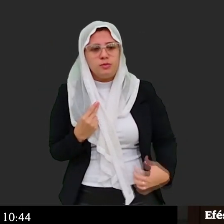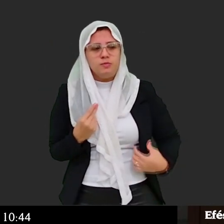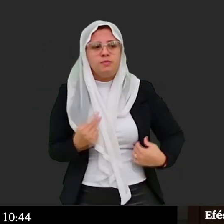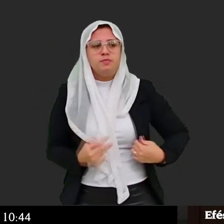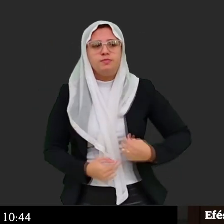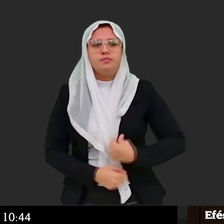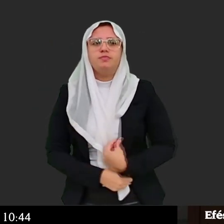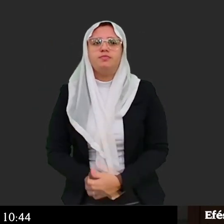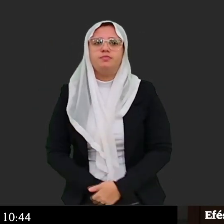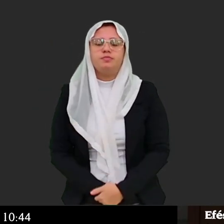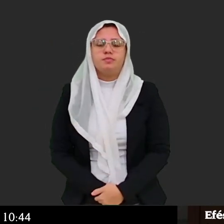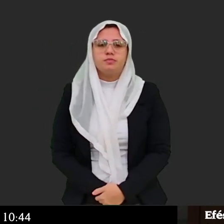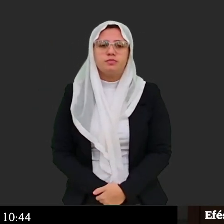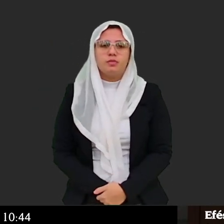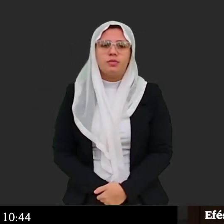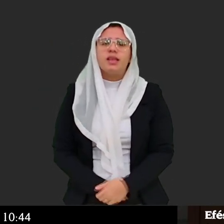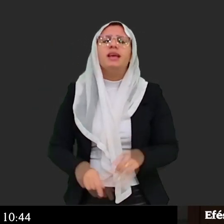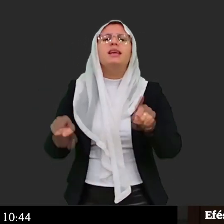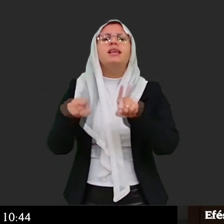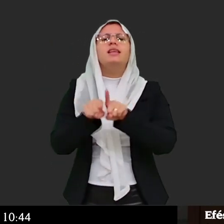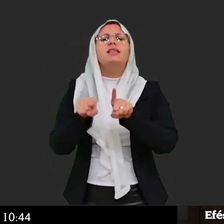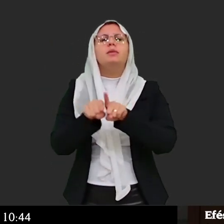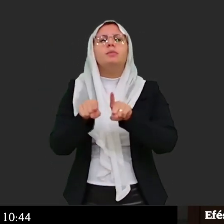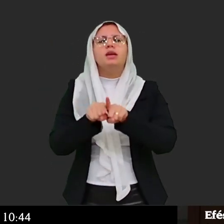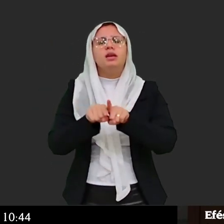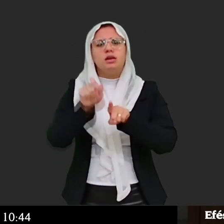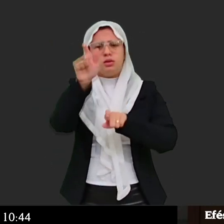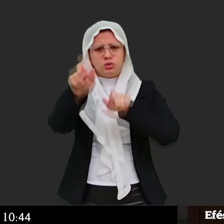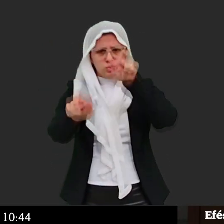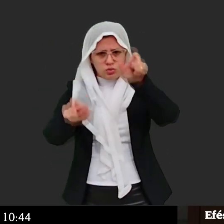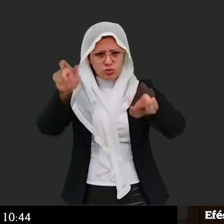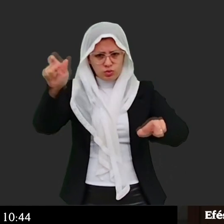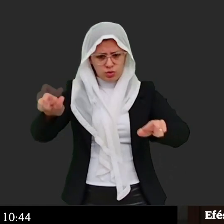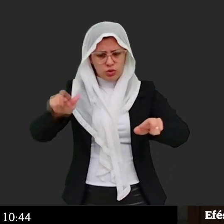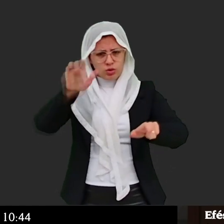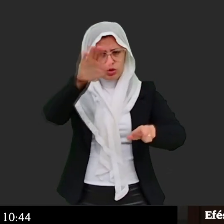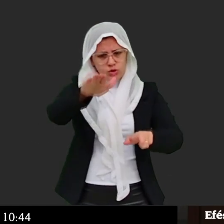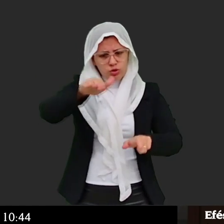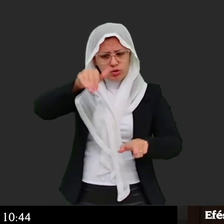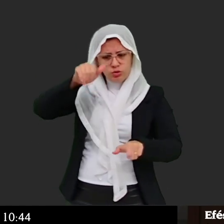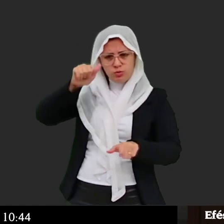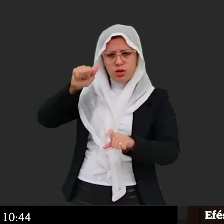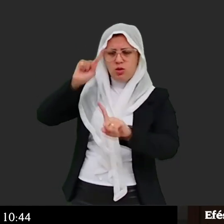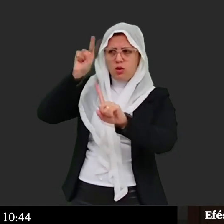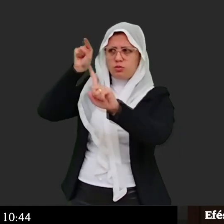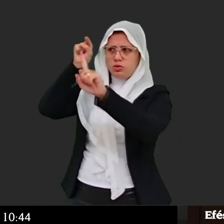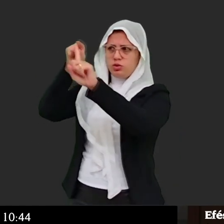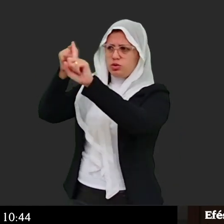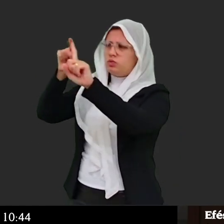Como também nós fomos chamados em uma só esperança em nossa vocação.